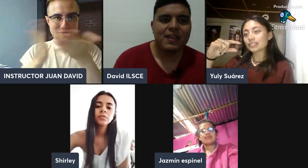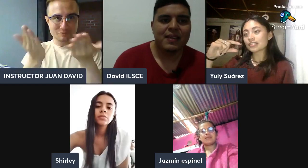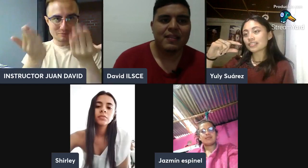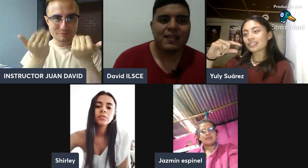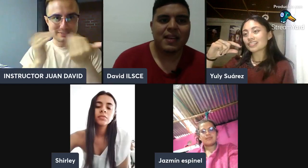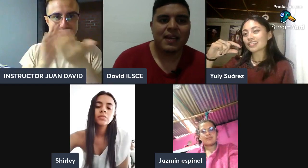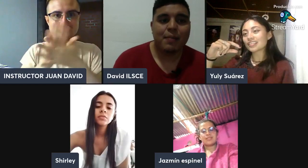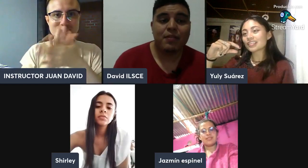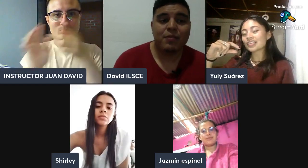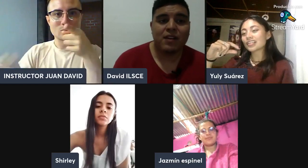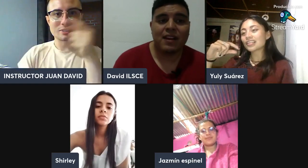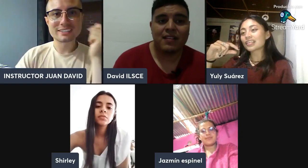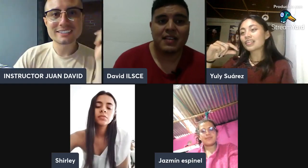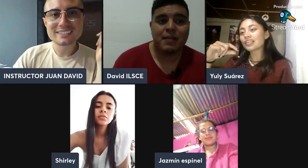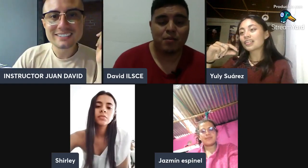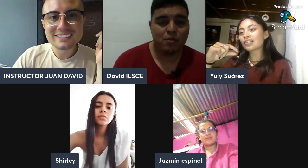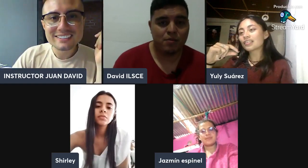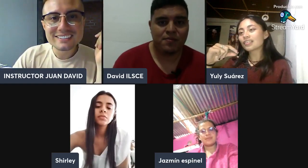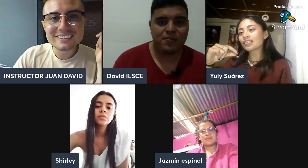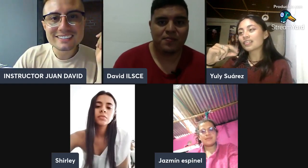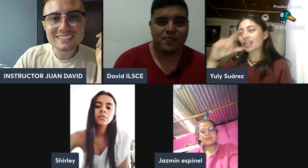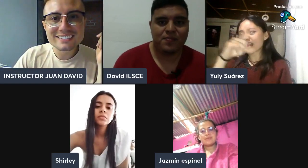Sí, ¿puedes mostrar la seña de pulpo?